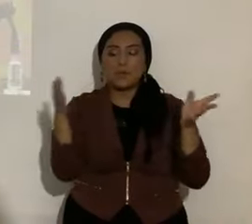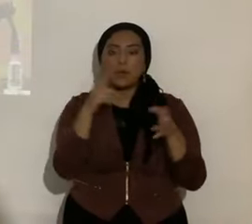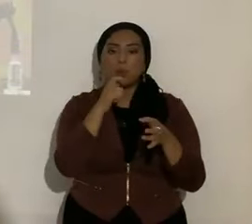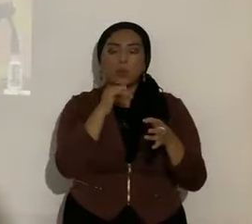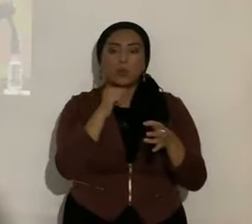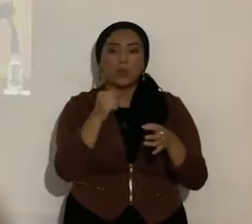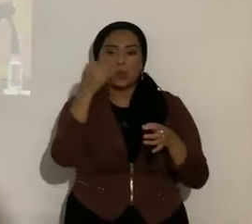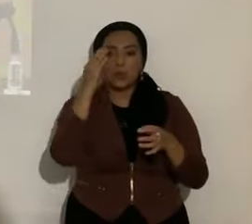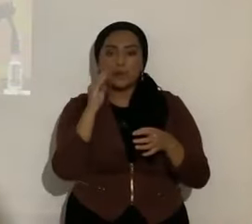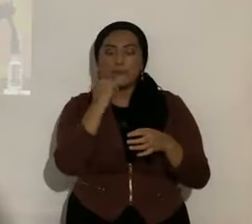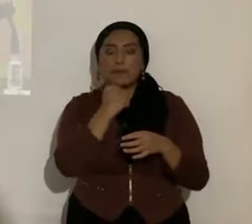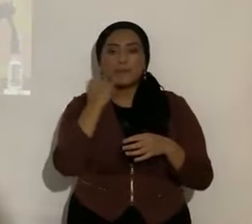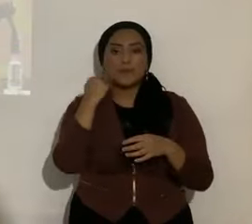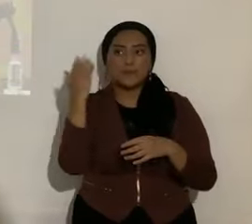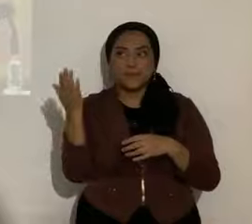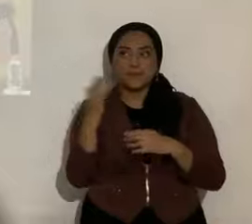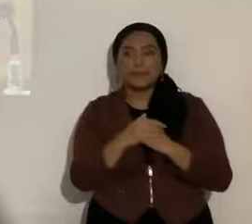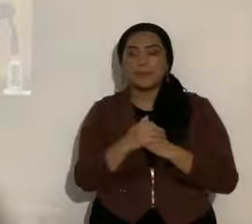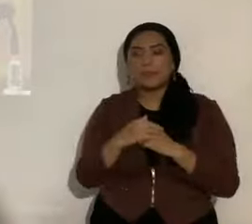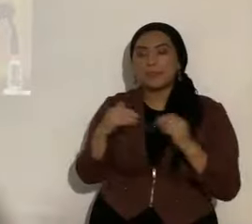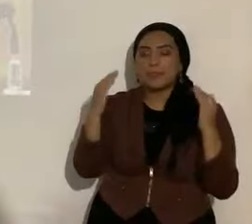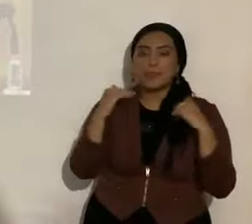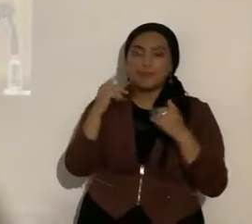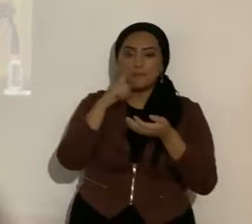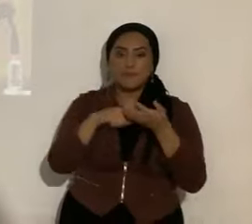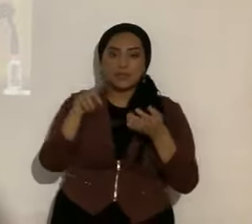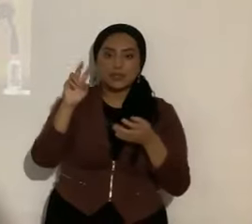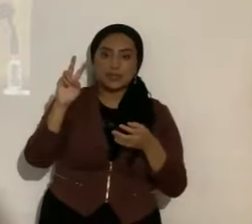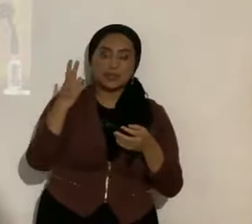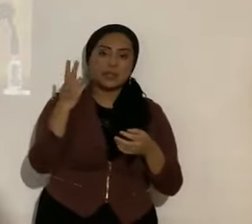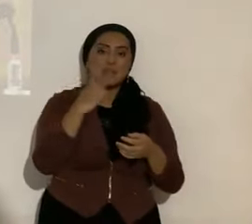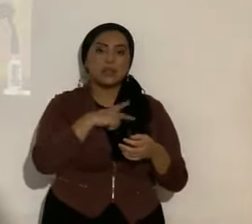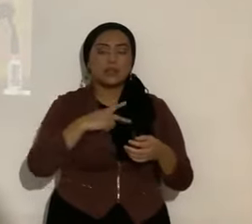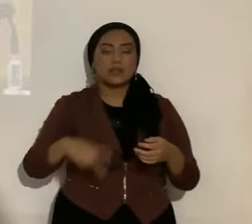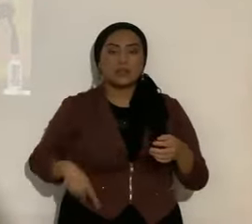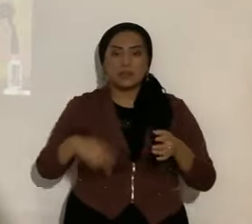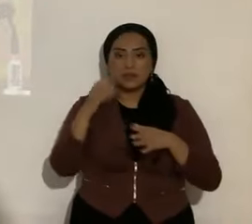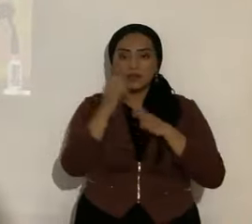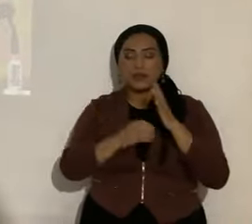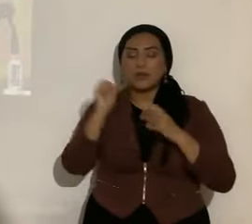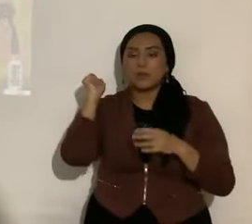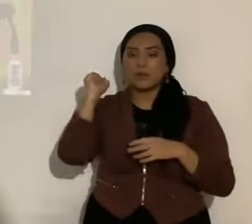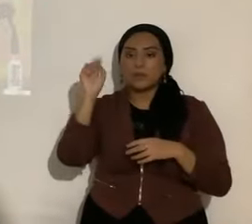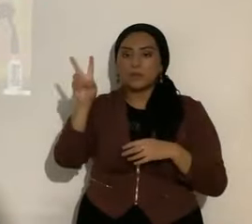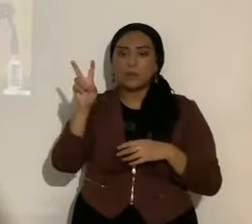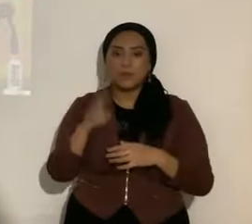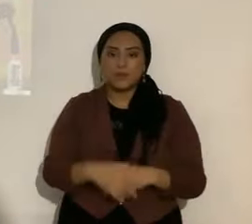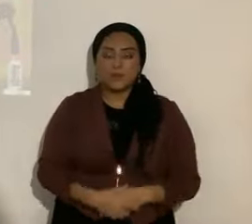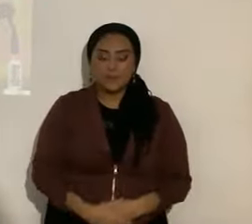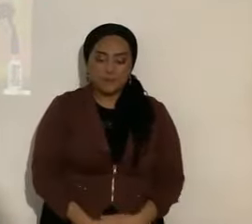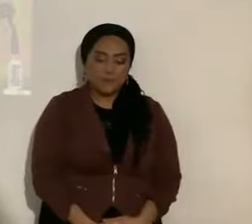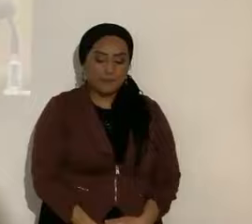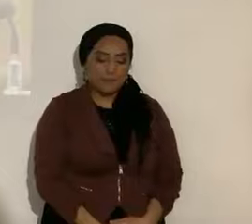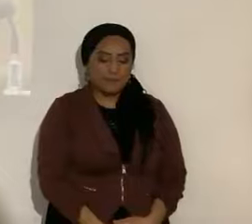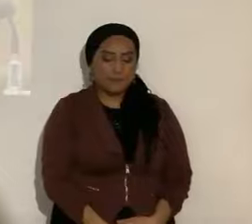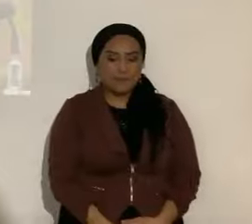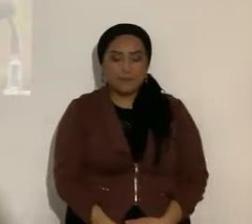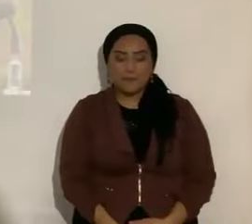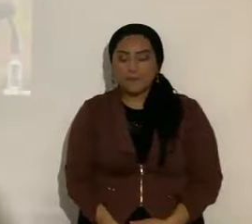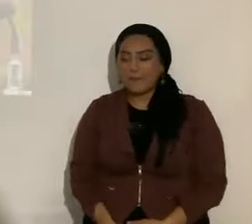es el Elohim de Israel. Vamos a ir a Segunda de Reyes en el capítulo 2. Segunda de Reyes en el